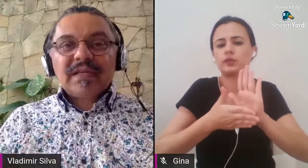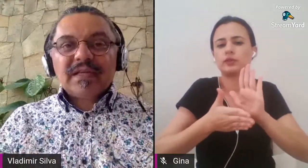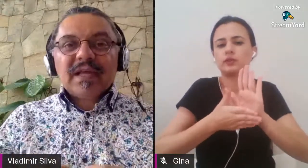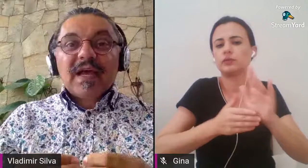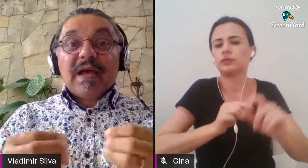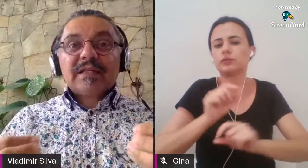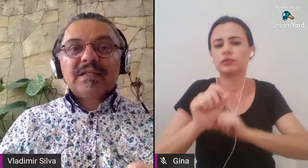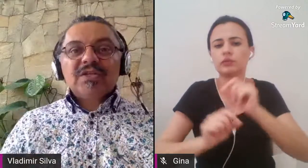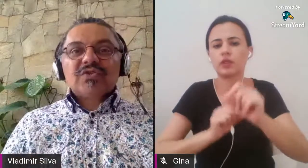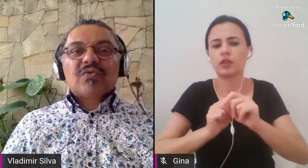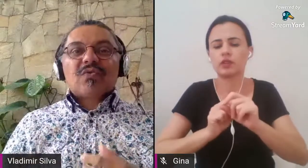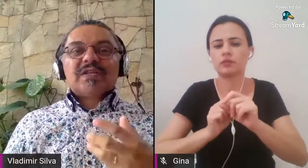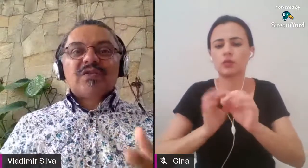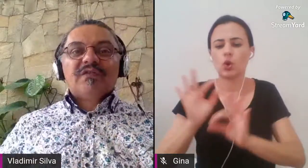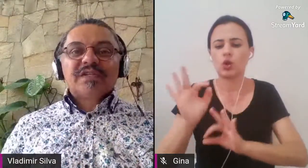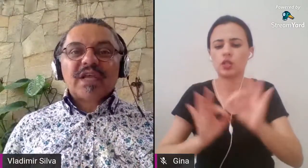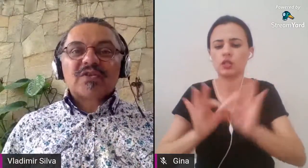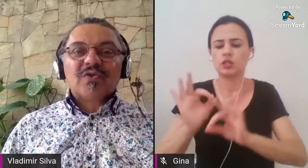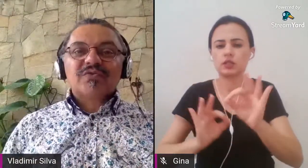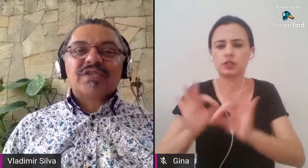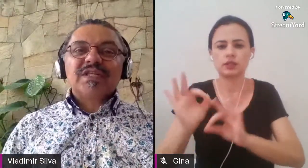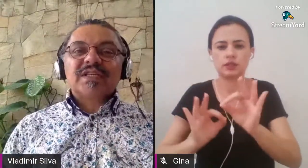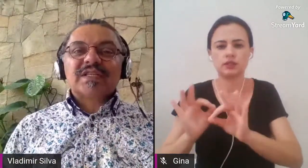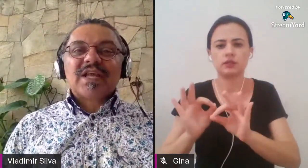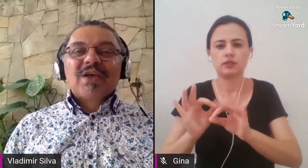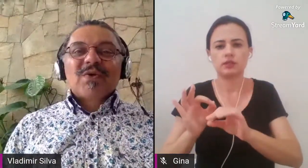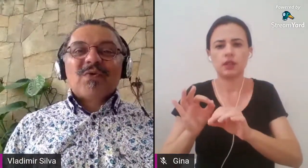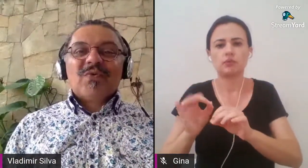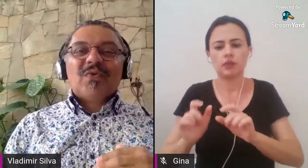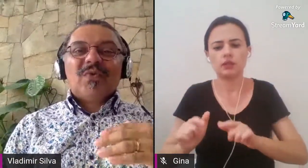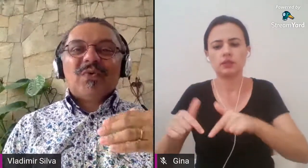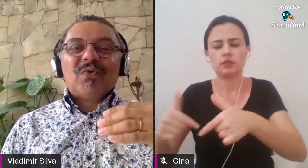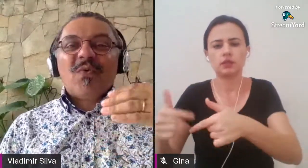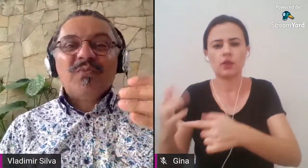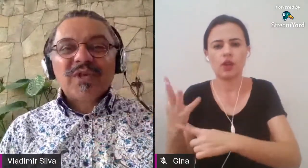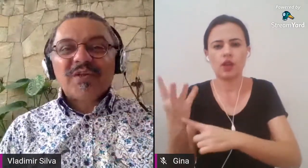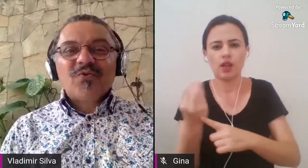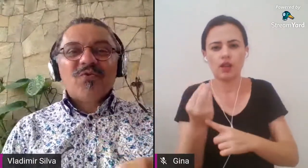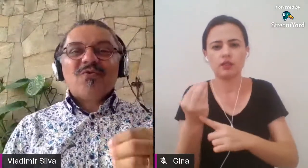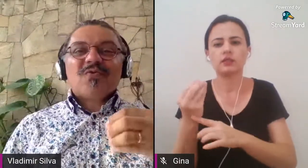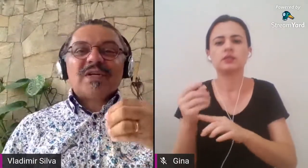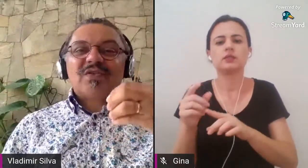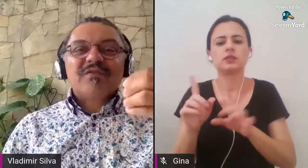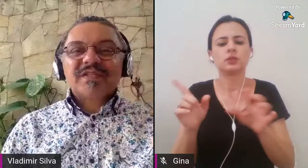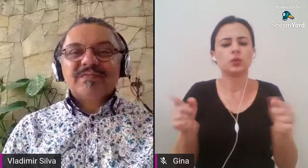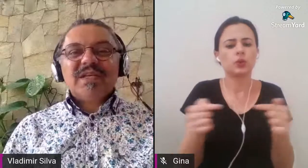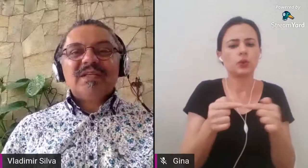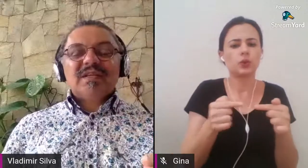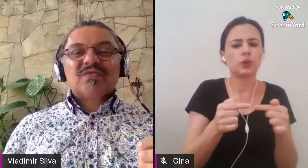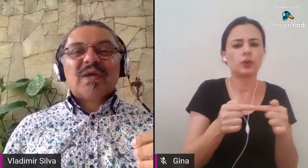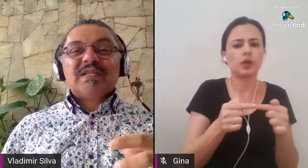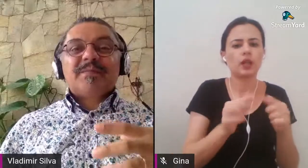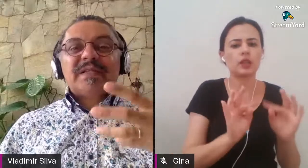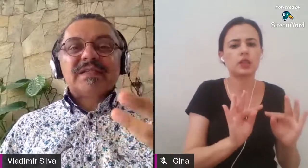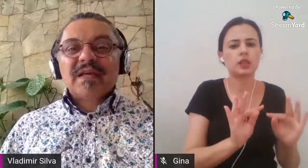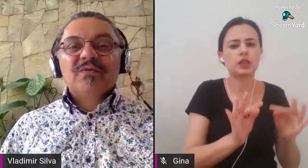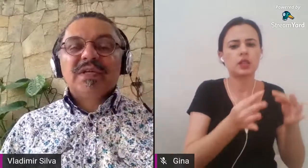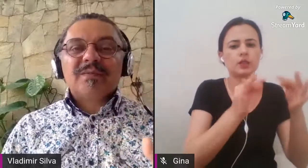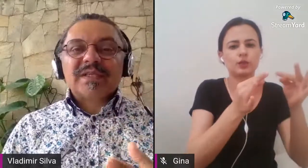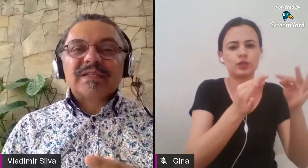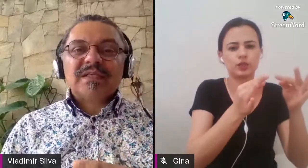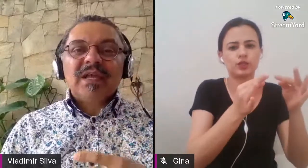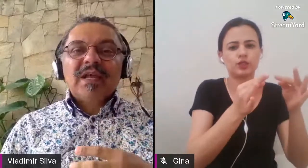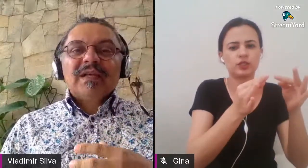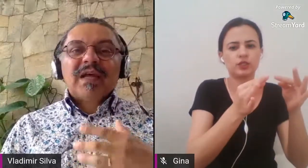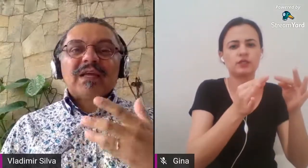esse fazer artístico com as novas tecnologias, com o computador, com as novas mídias, uma